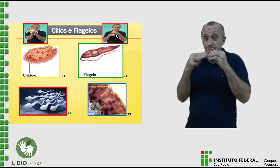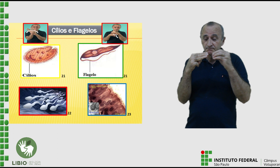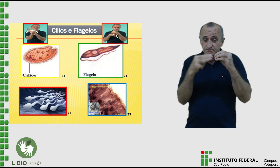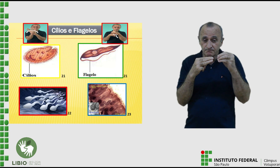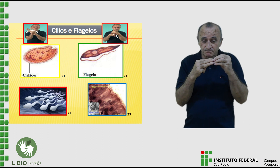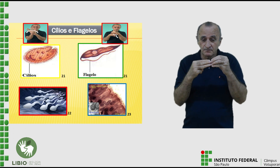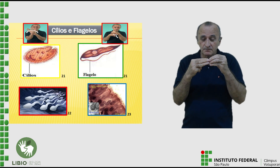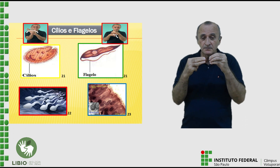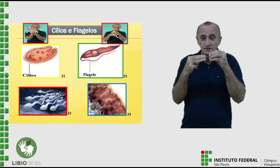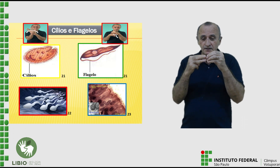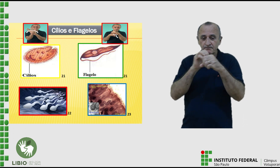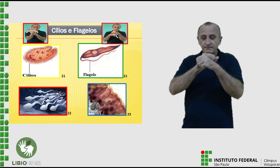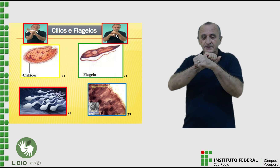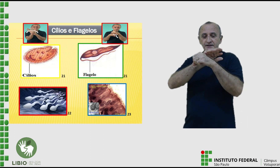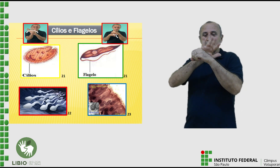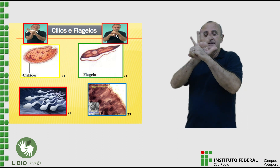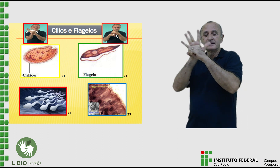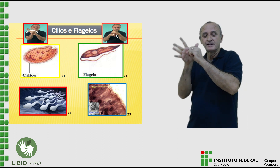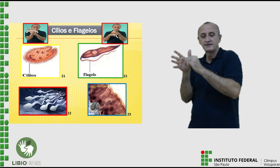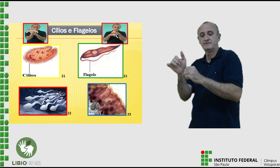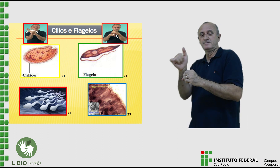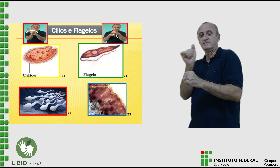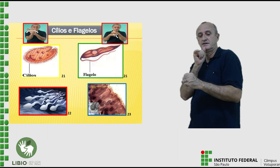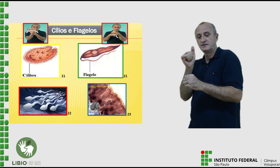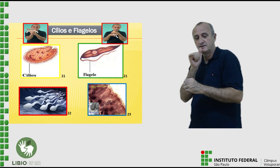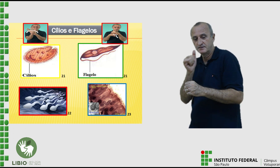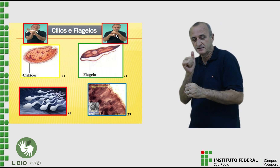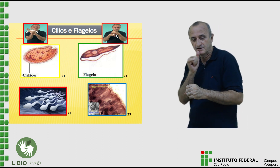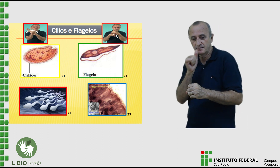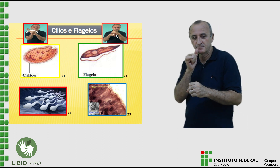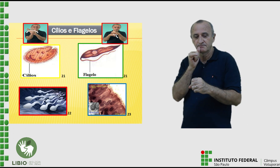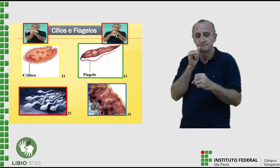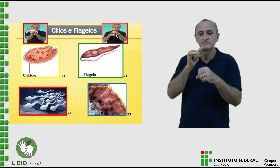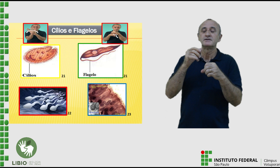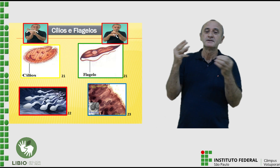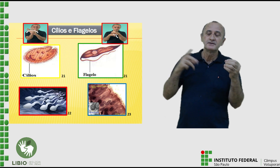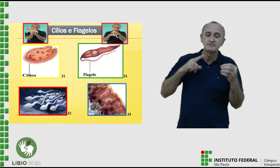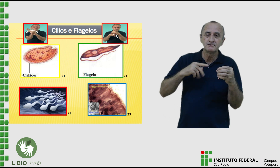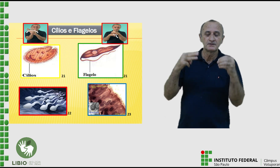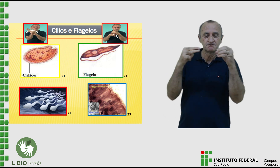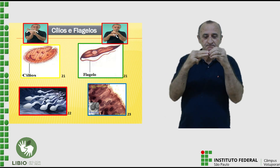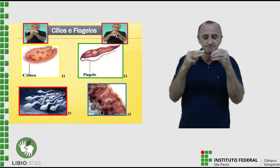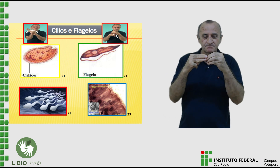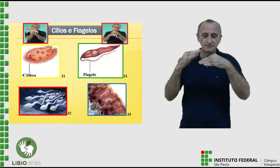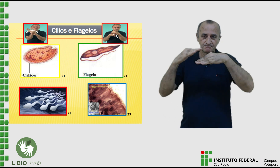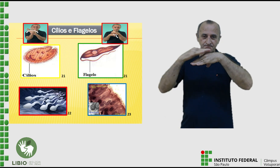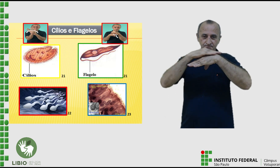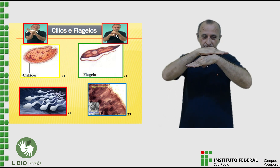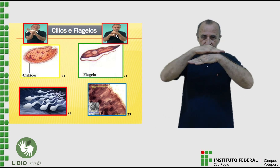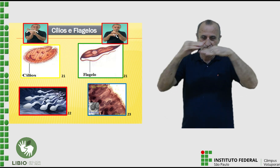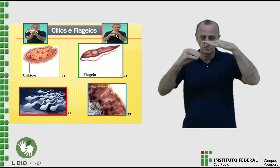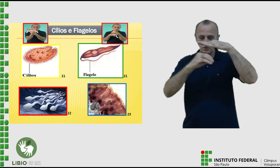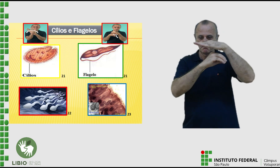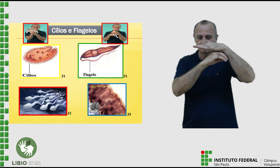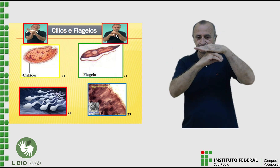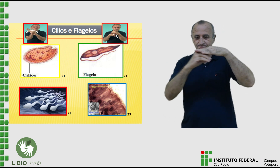O ser humano também possui algumas células ciliadas. Como exemplo,